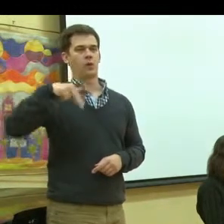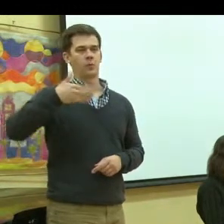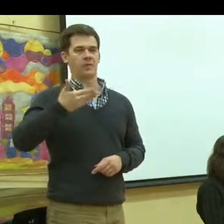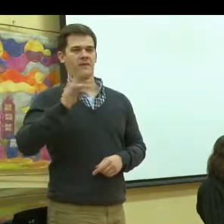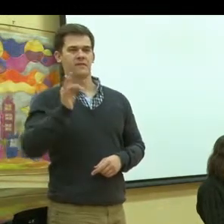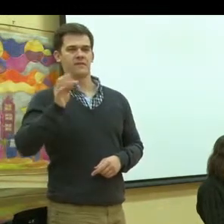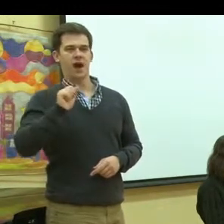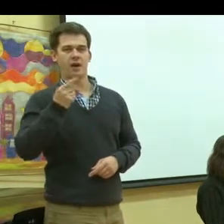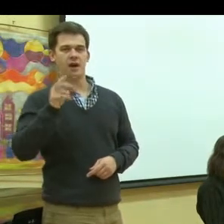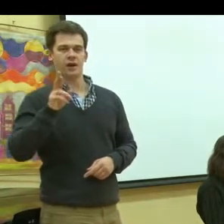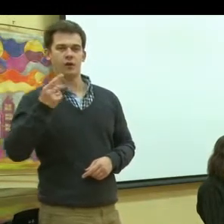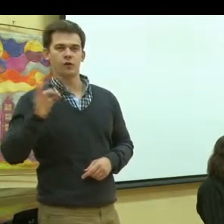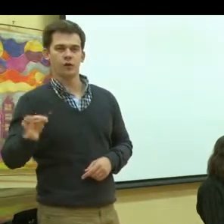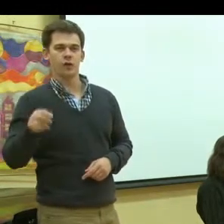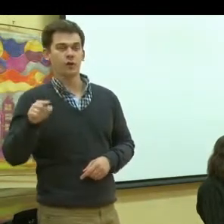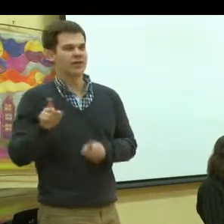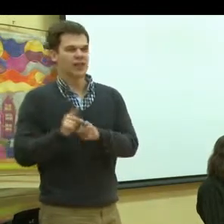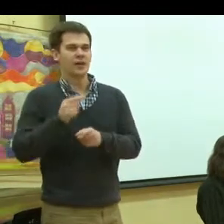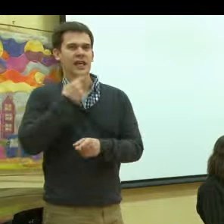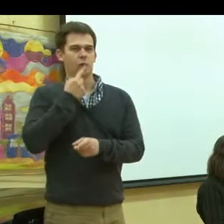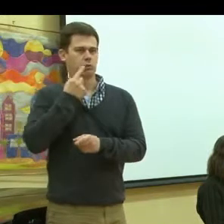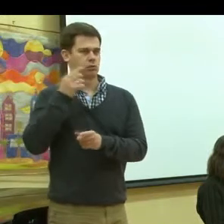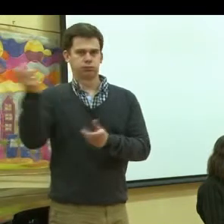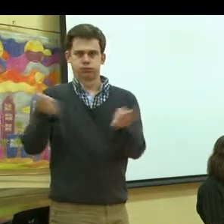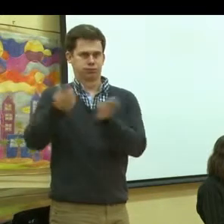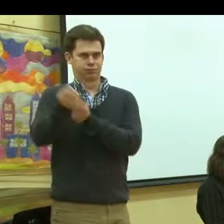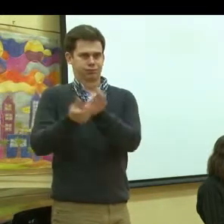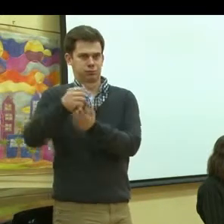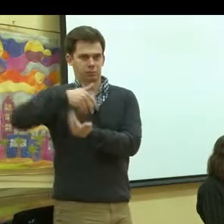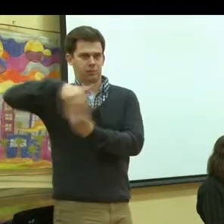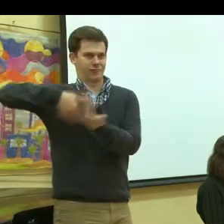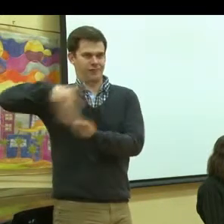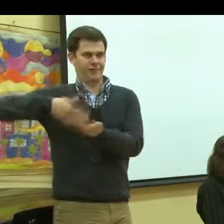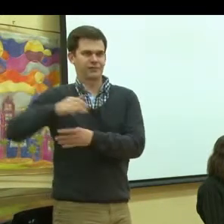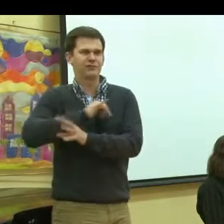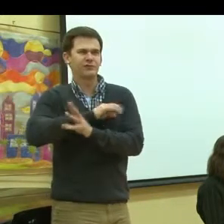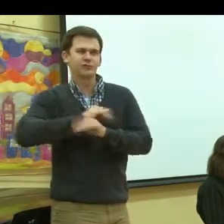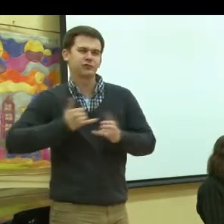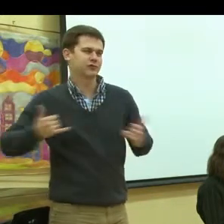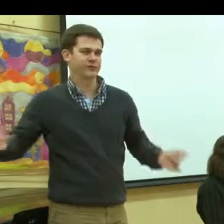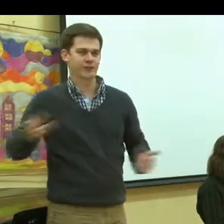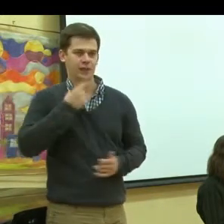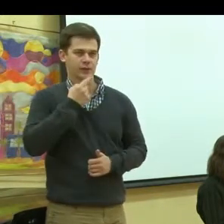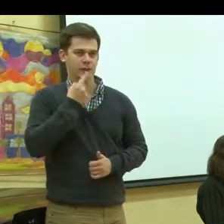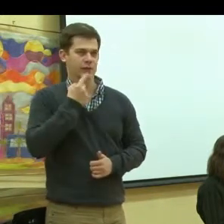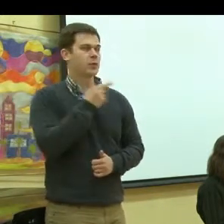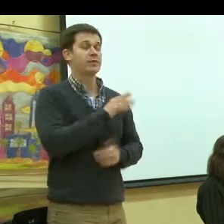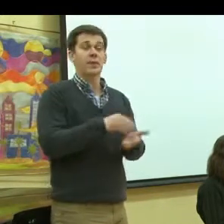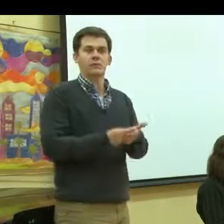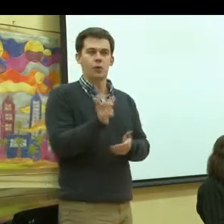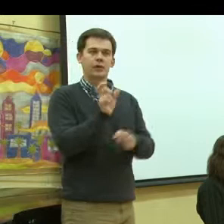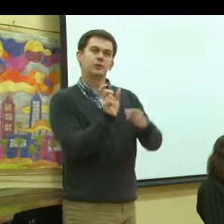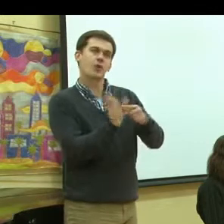mieszanka tak naprawdę różnych języków w jakiś sposób i z tego powstało właśnie lufardo. I Christian wspomniał, jest takie